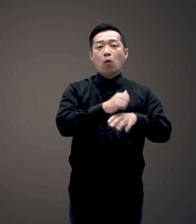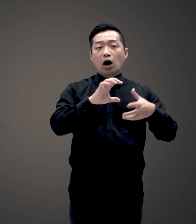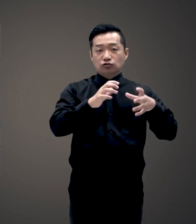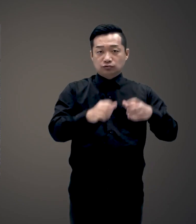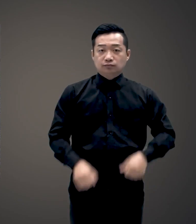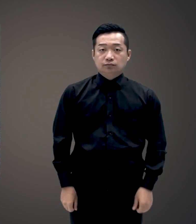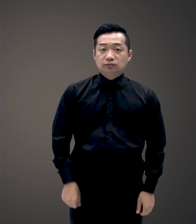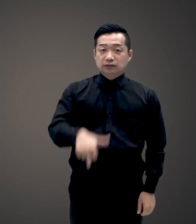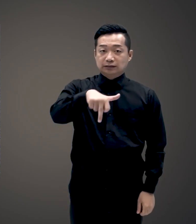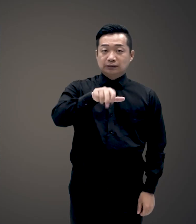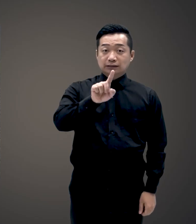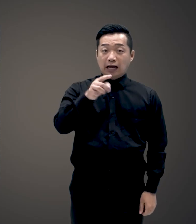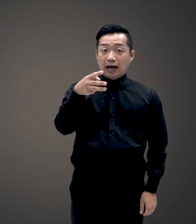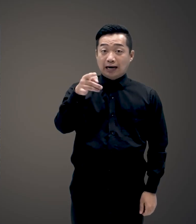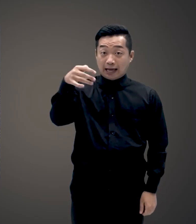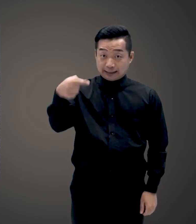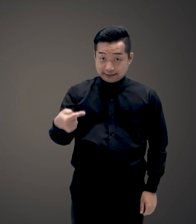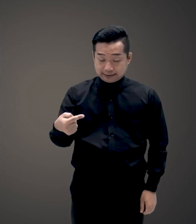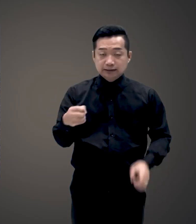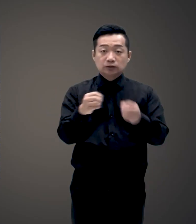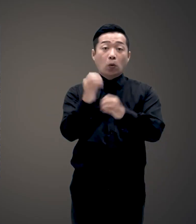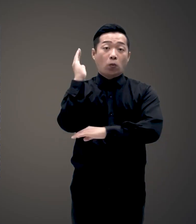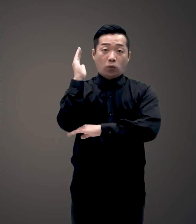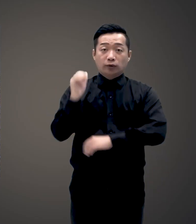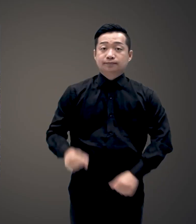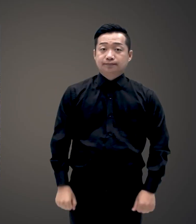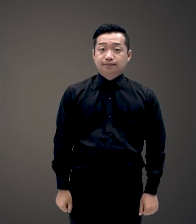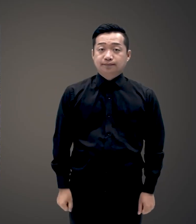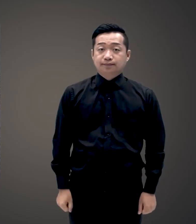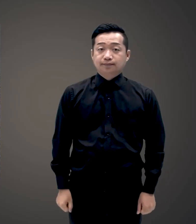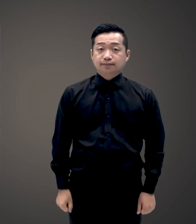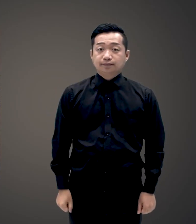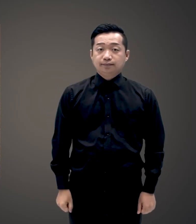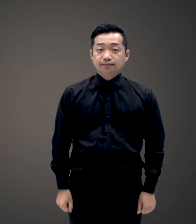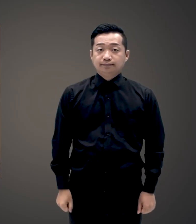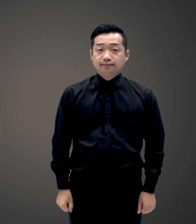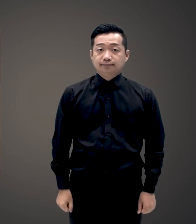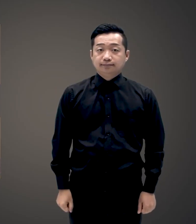왕국, 엠마뉘엘 카레르 장편소설.